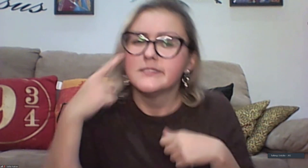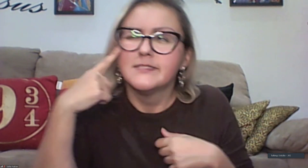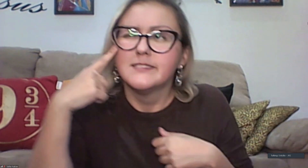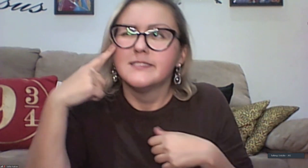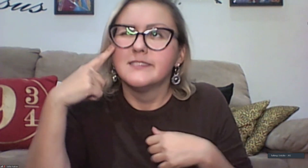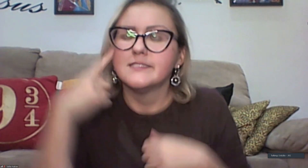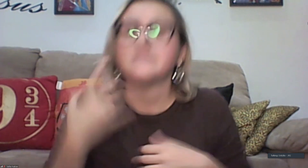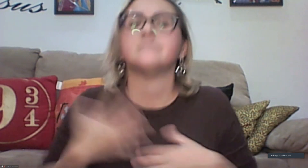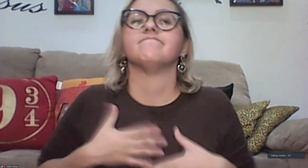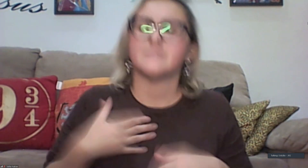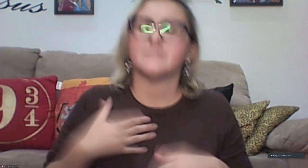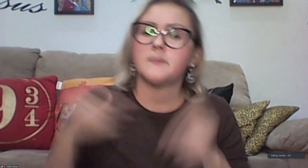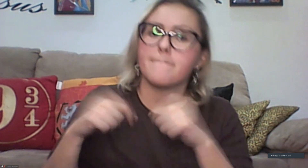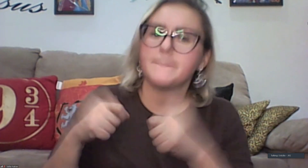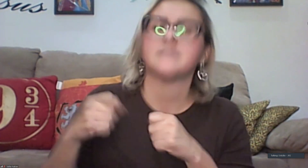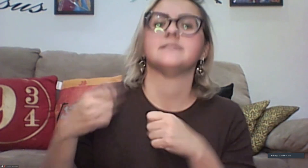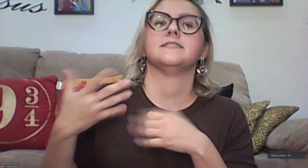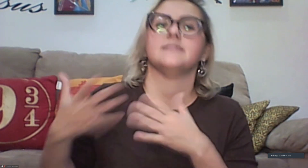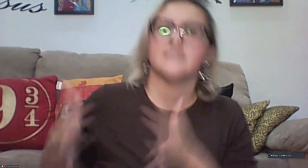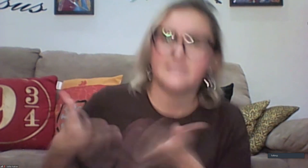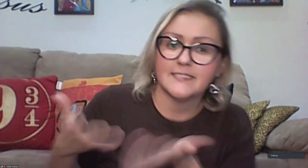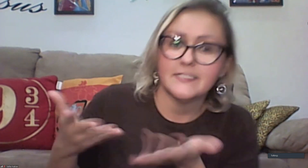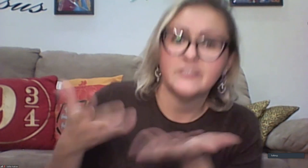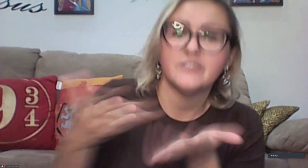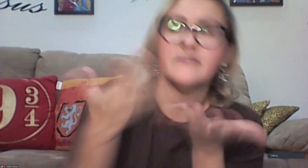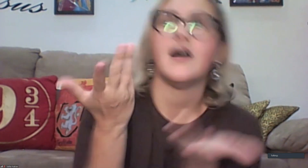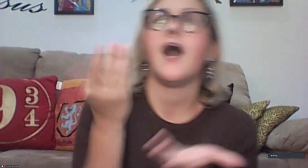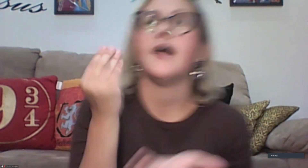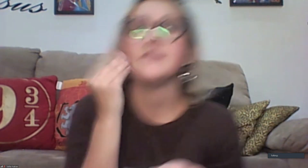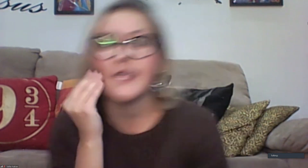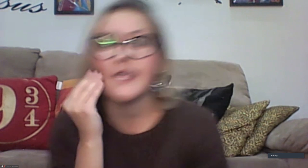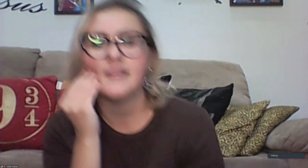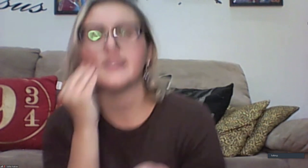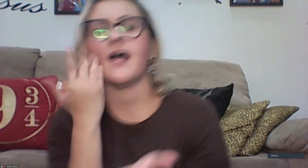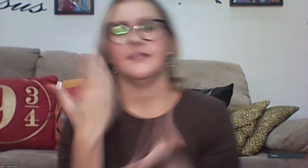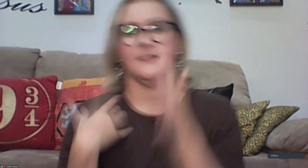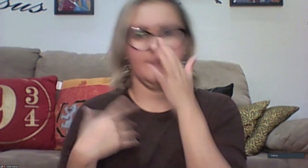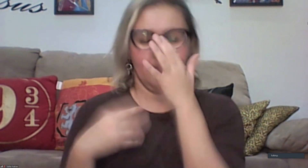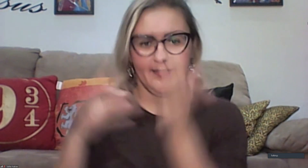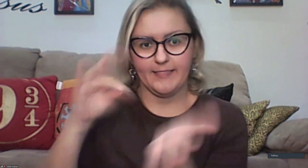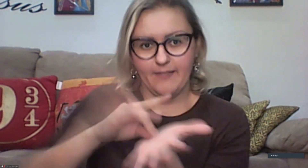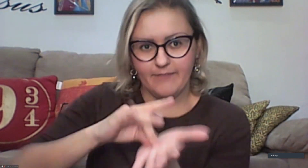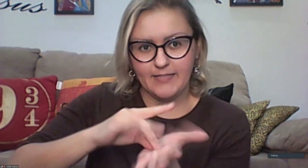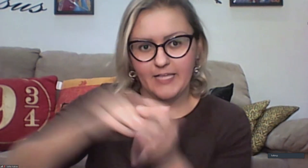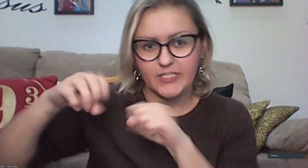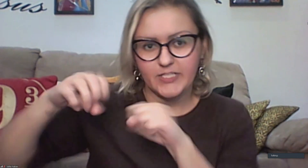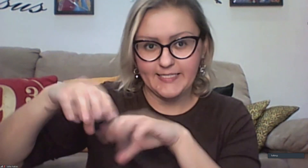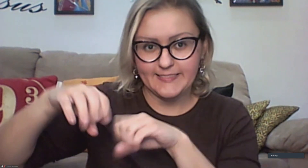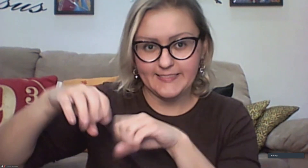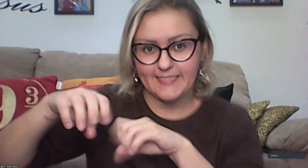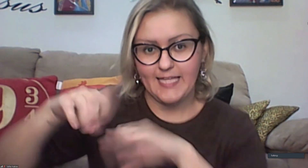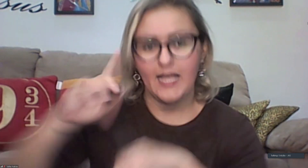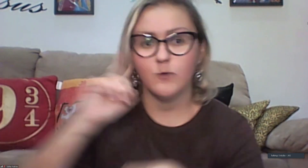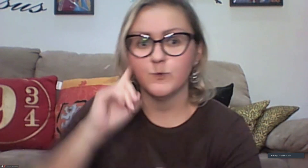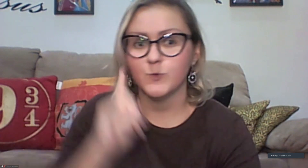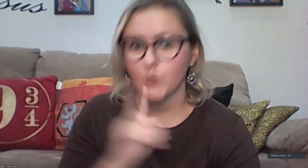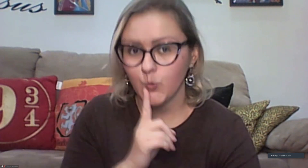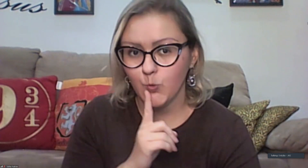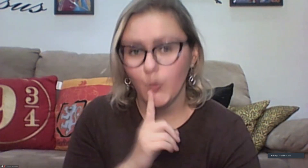para lá? Não pode, de jeito nenhum. Você precisa pensar, sabe, buscar formas, tentar